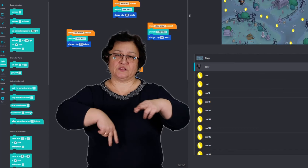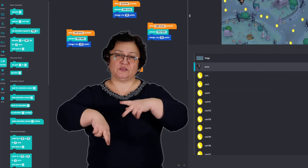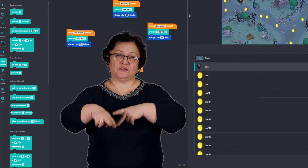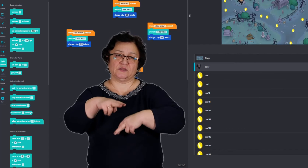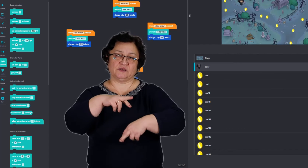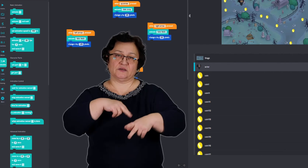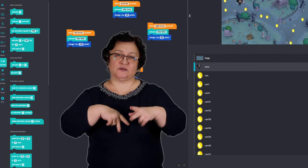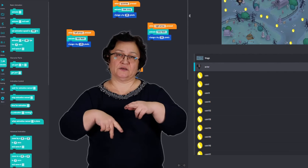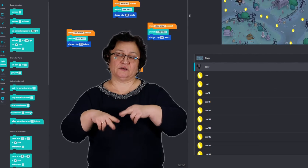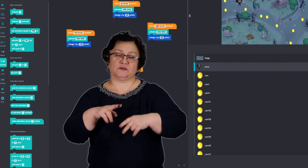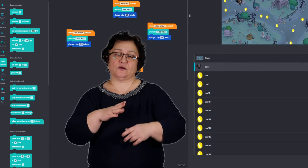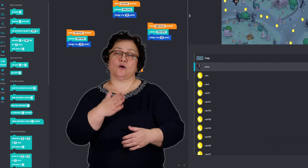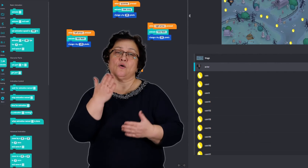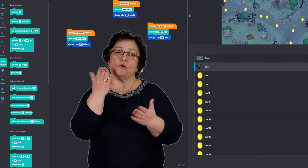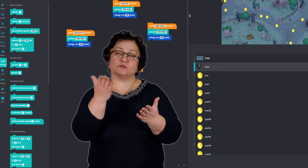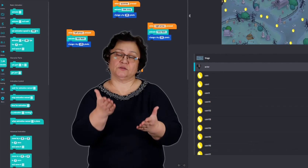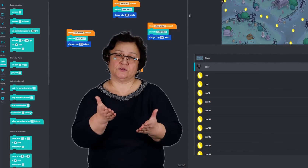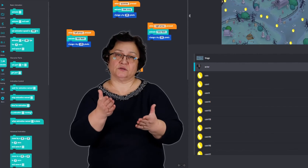буде ходити.